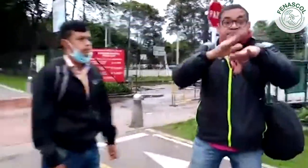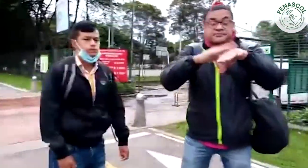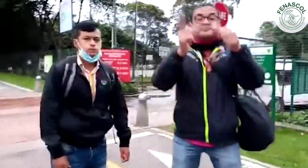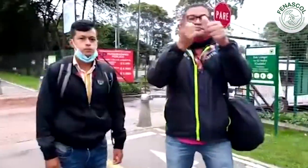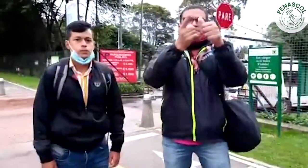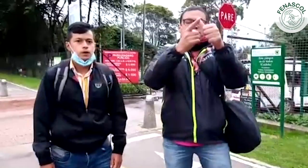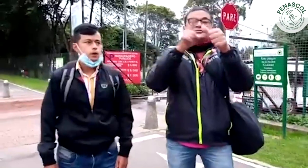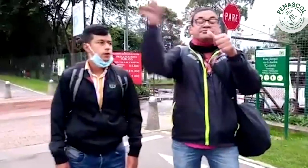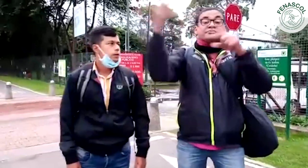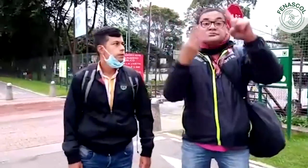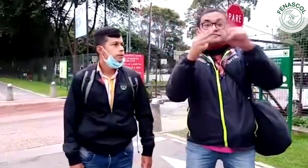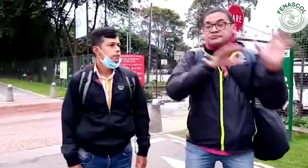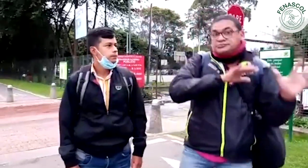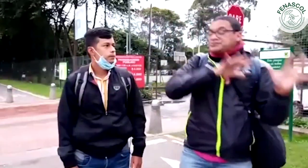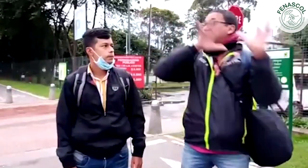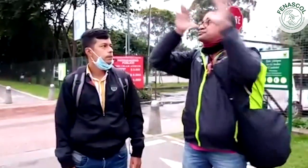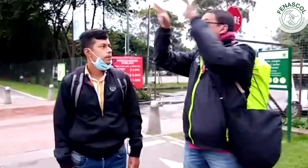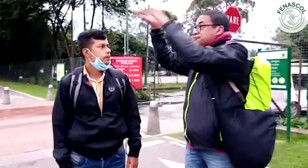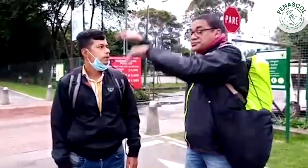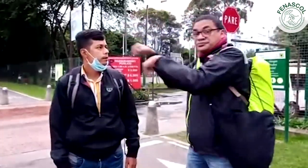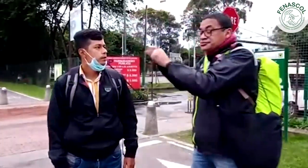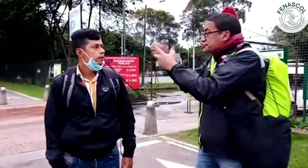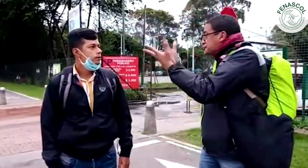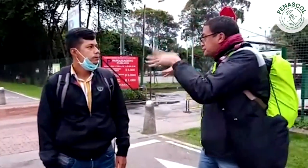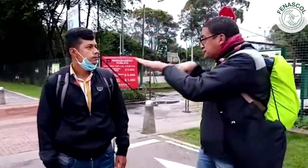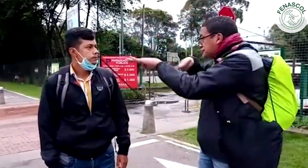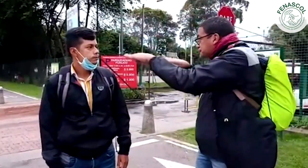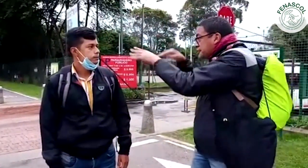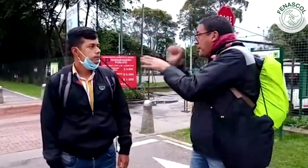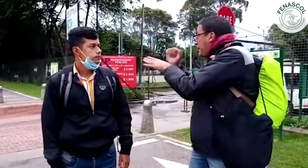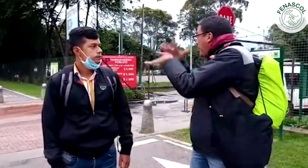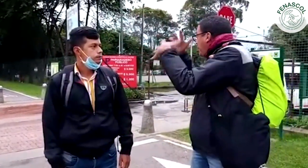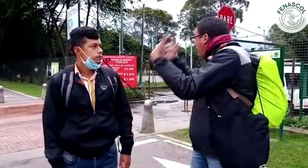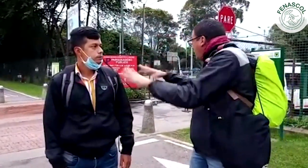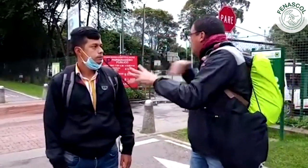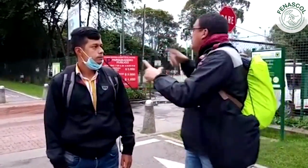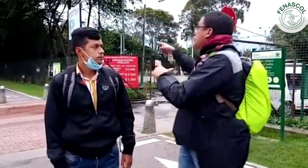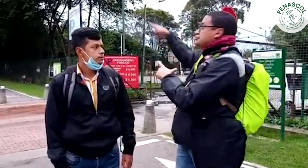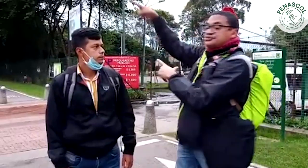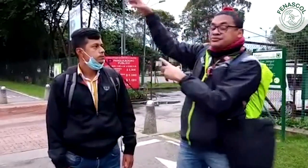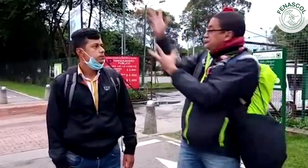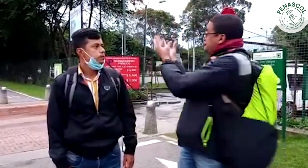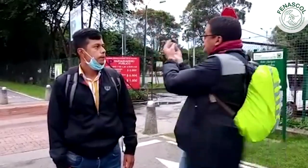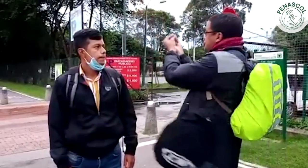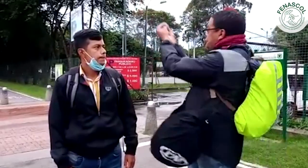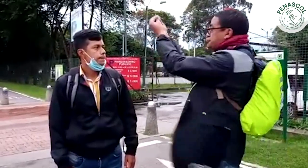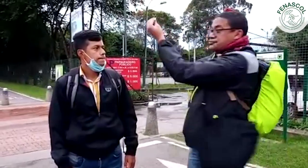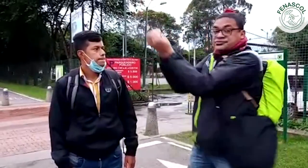La ruta que realizaremos será la siguiente. En nuestros vehículos iremos al Ministerio de Transporte para la manifestación. Al salir del ministerio,